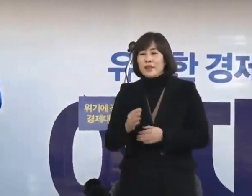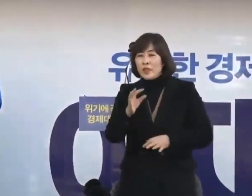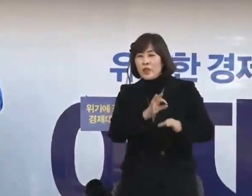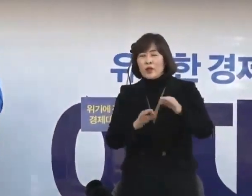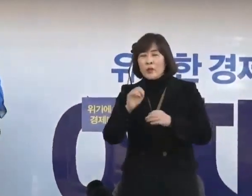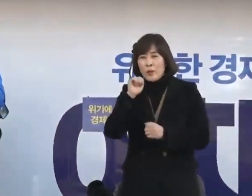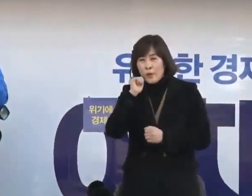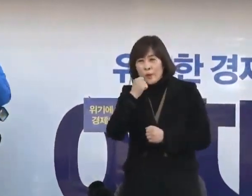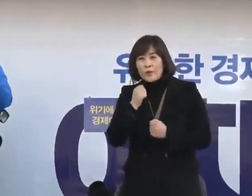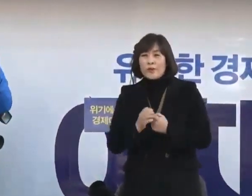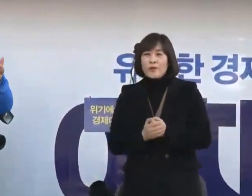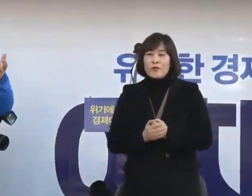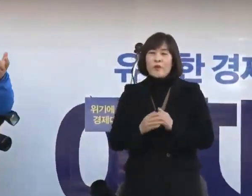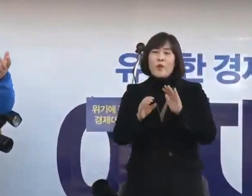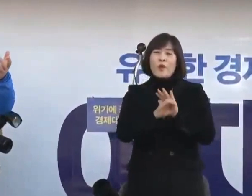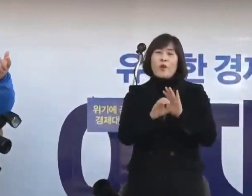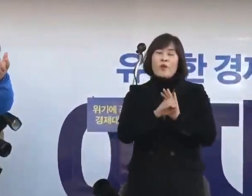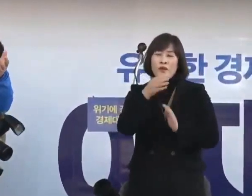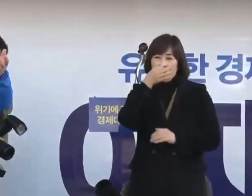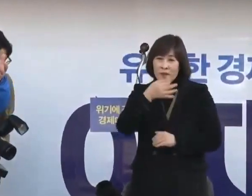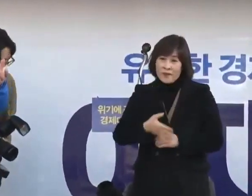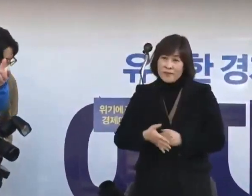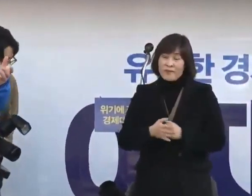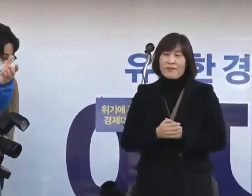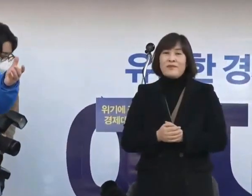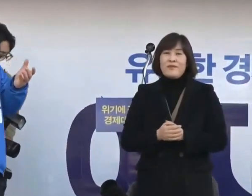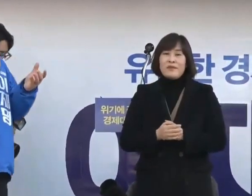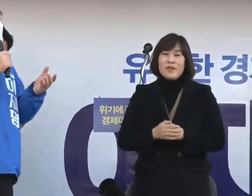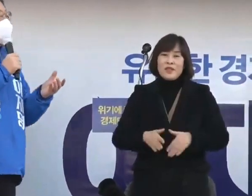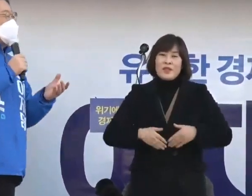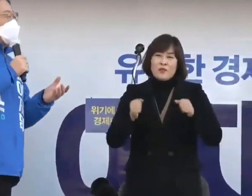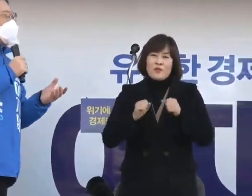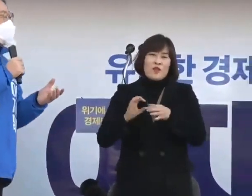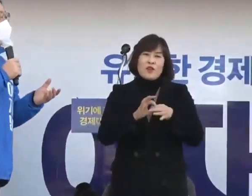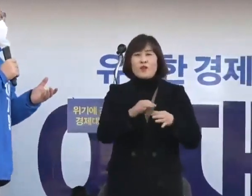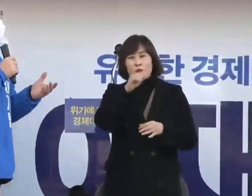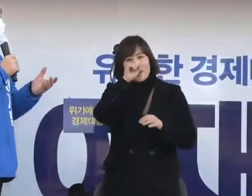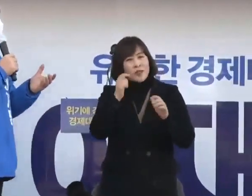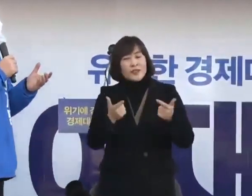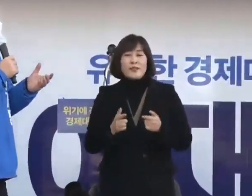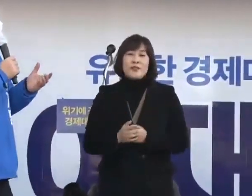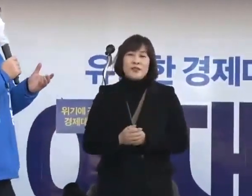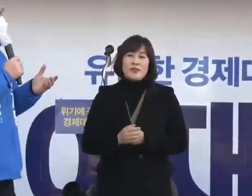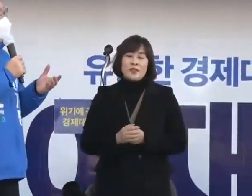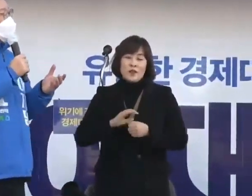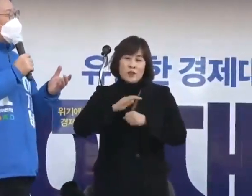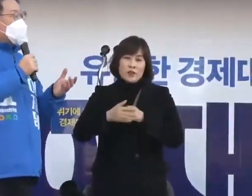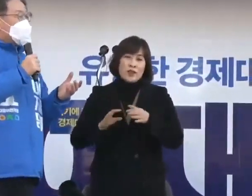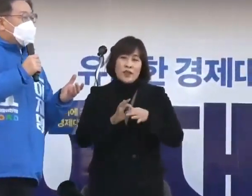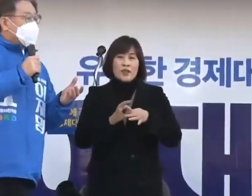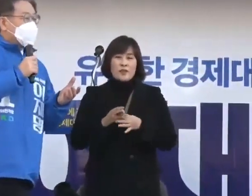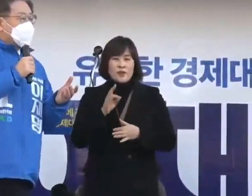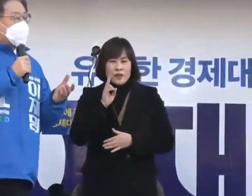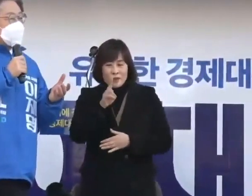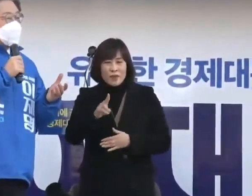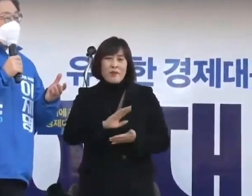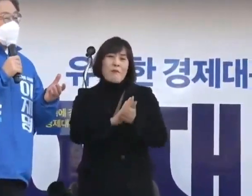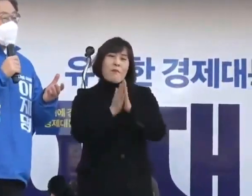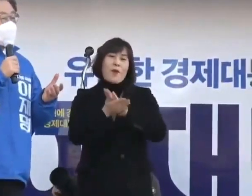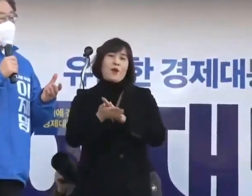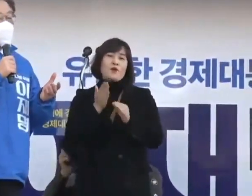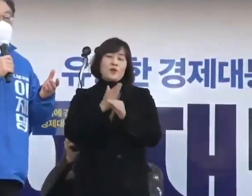경제도 어렵고 코로나도 어렵고 남북관계도 점점 어려워지고 국제관계도 점점